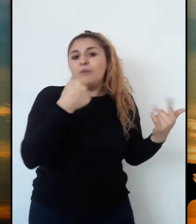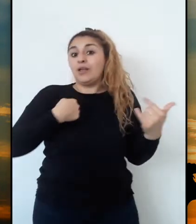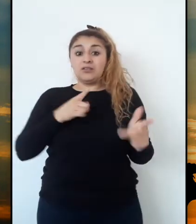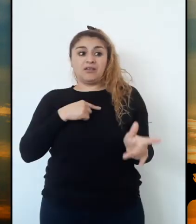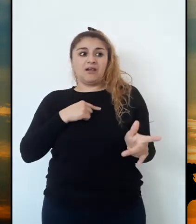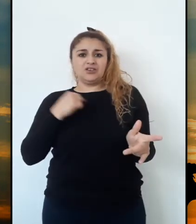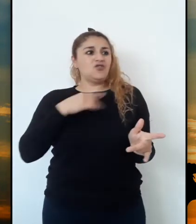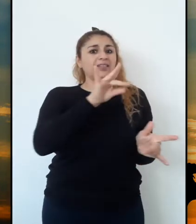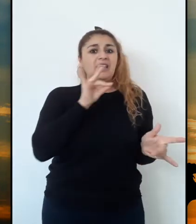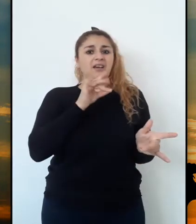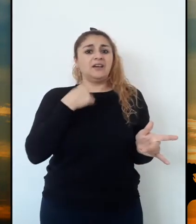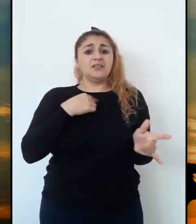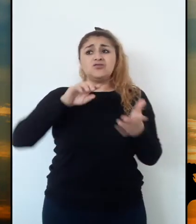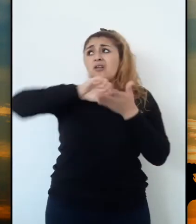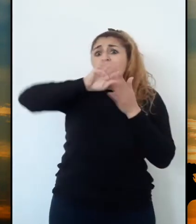la respuesta de ustedes.